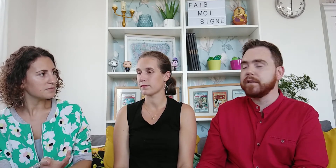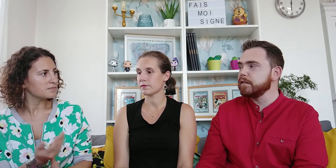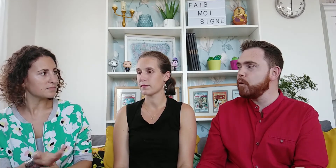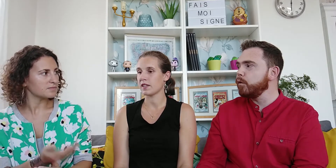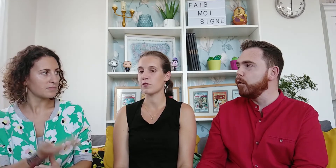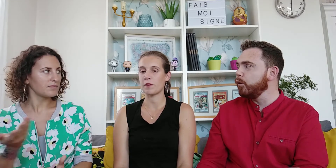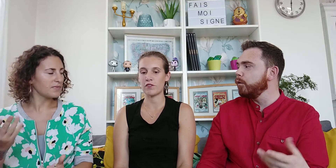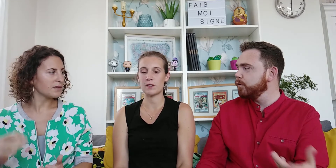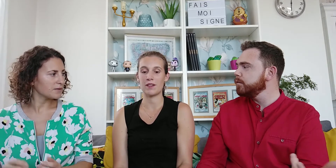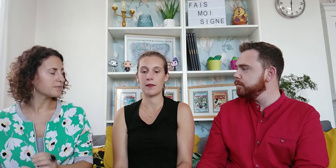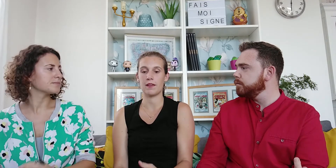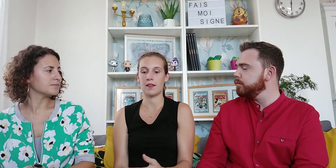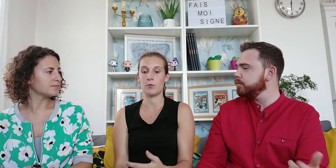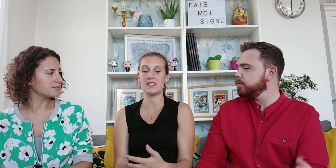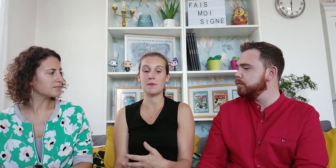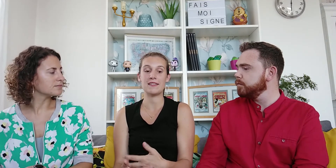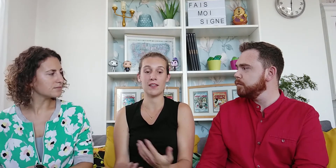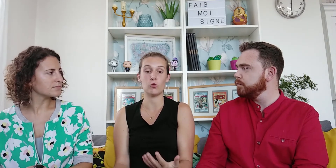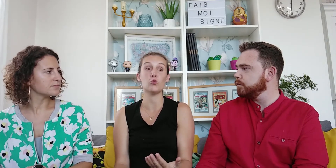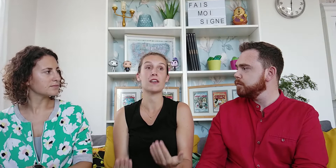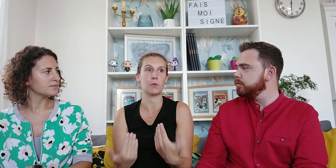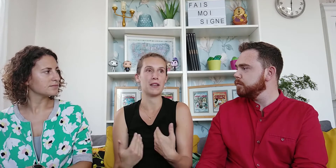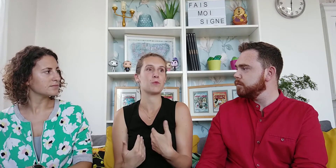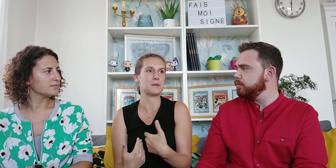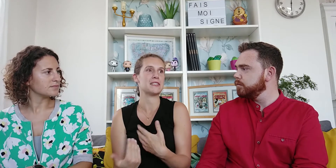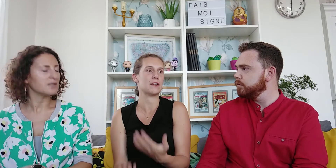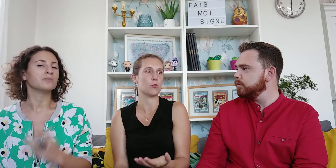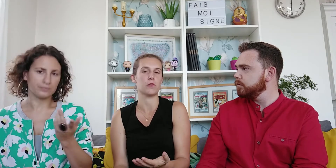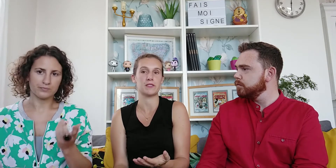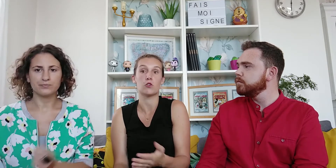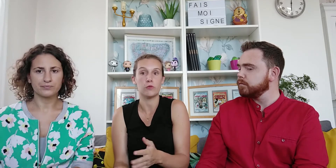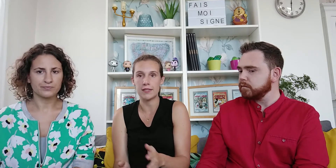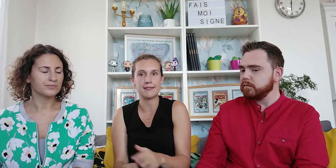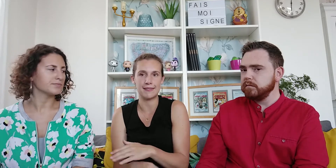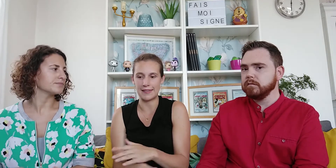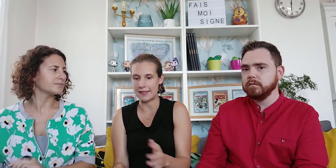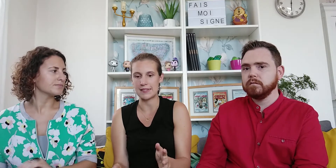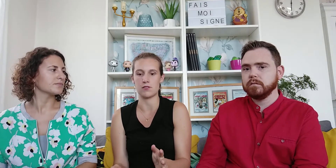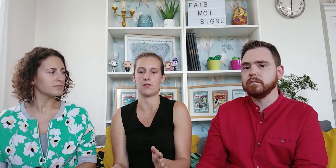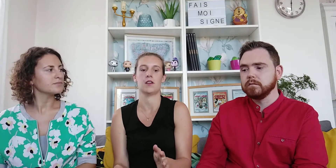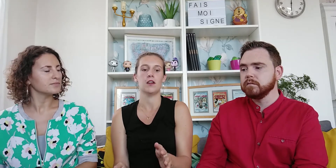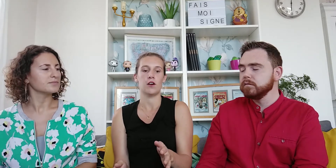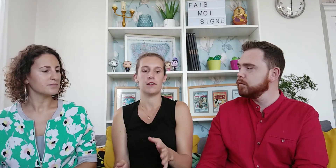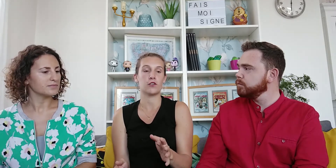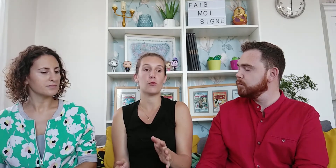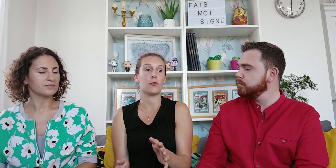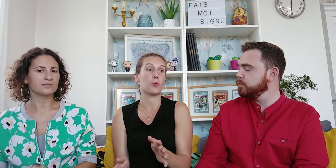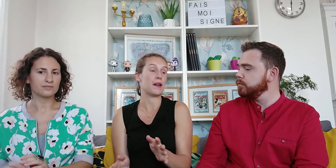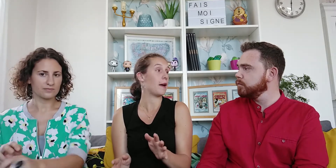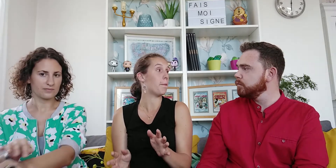qu'effectivement... Ils n'ont pas forcément les possibilités, ou nous n'avons pas les possibilités de les comprendre, parce qu'ils communiquent dès la naissance. D'ailleurs, on peut parler à